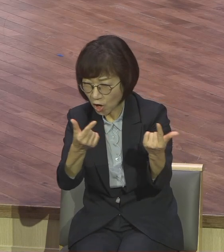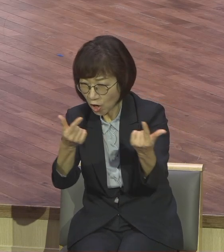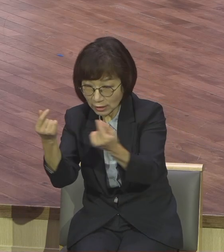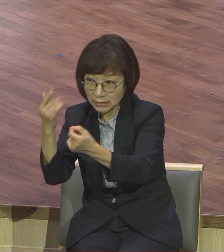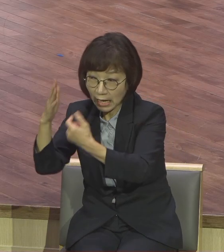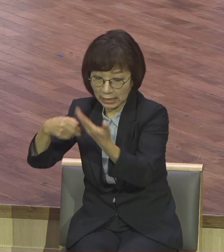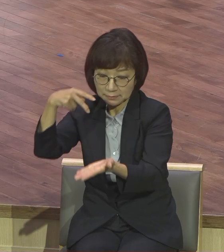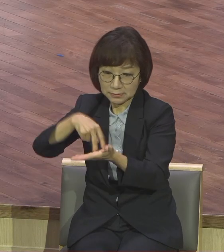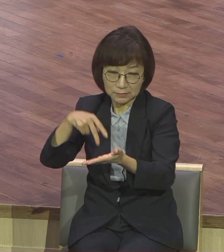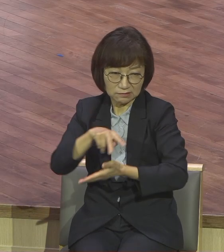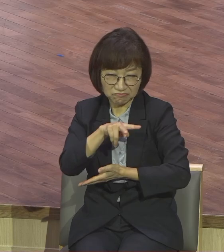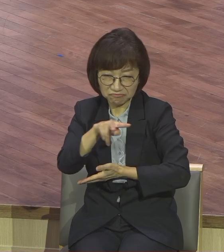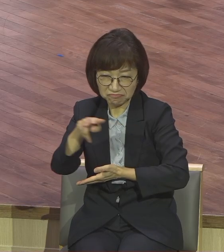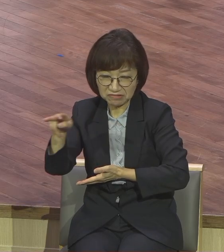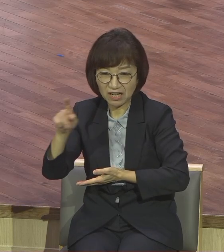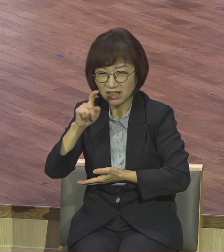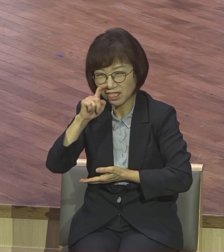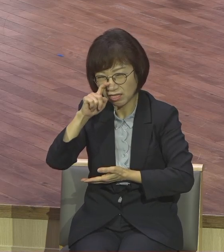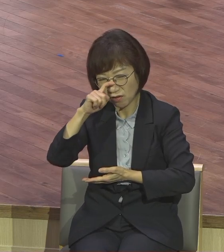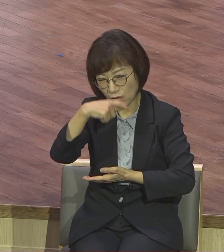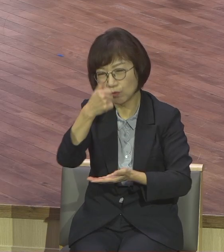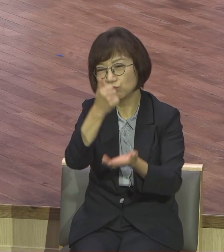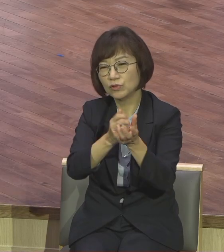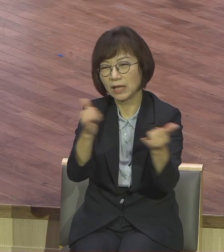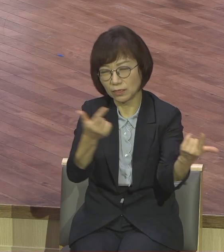다 죄인이라.